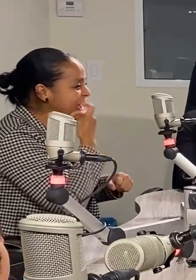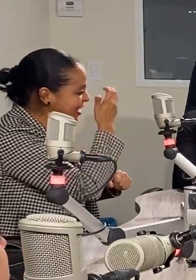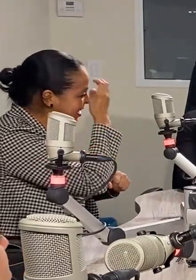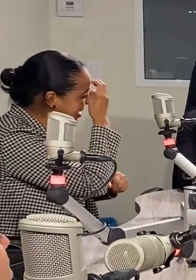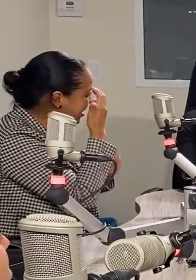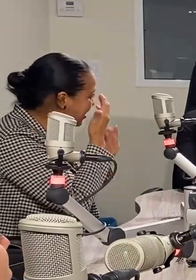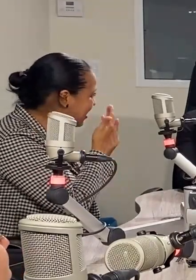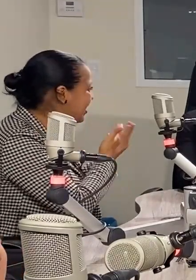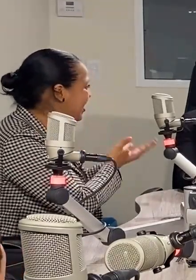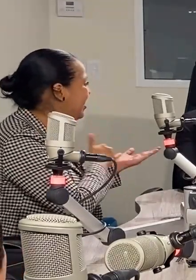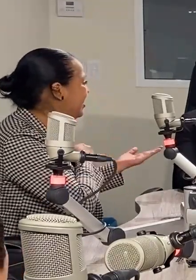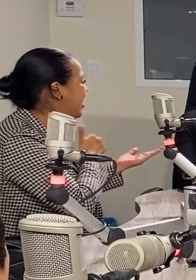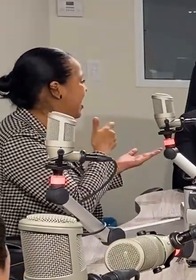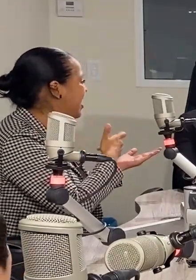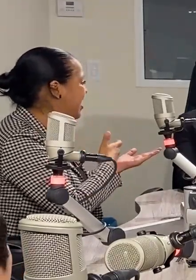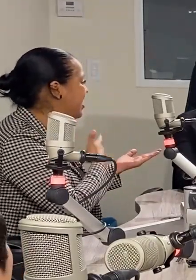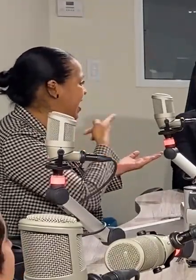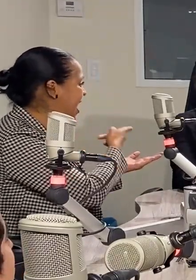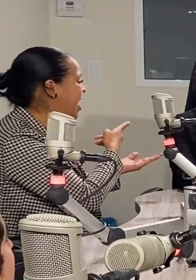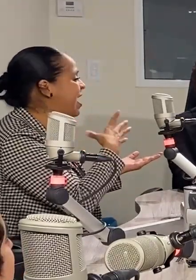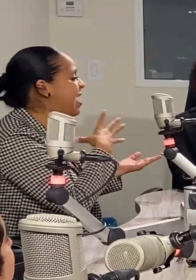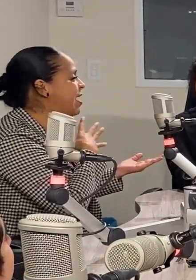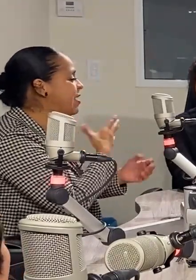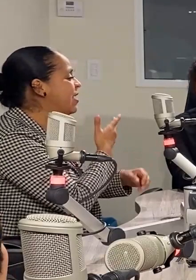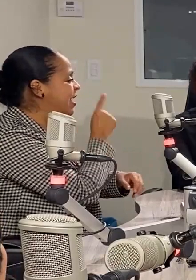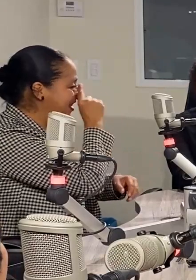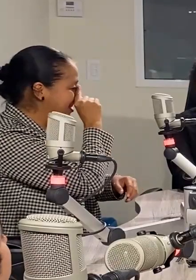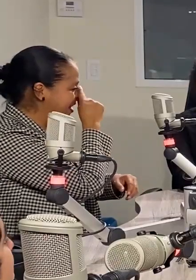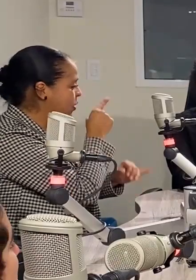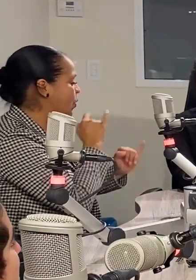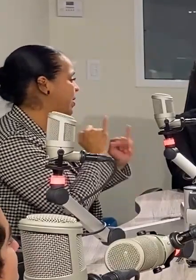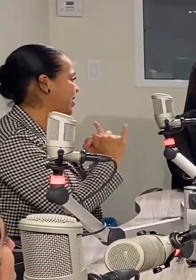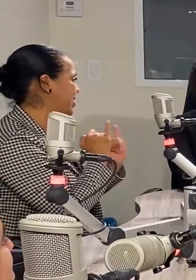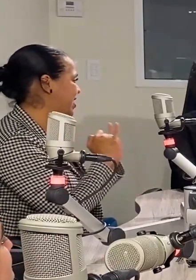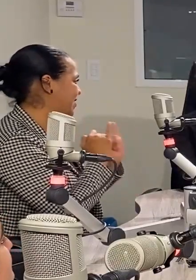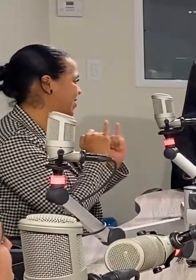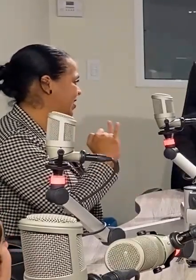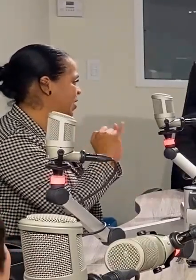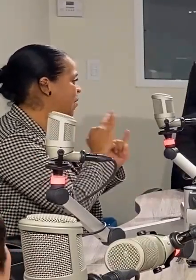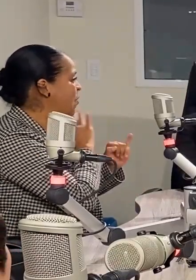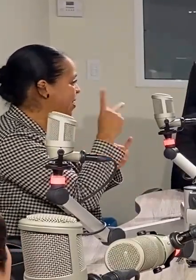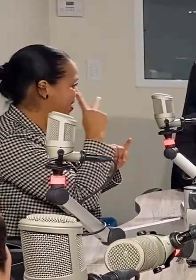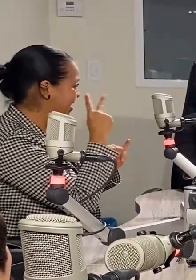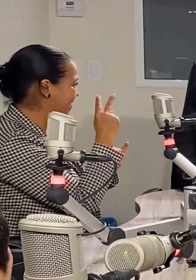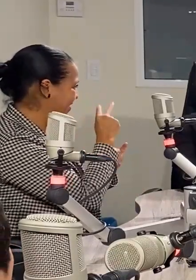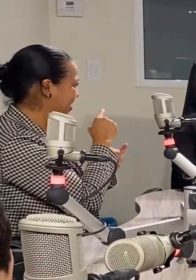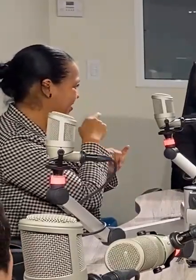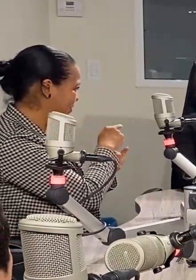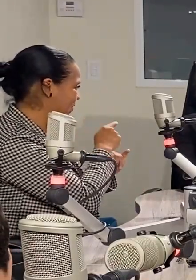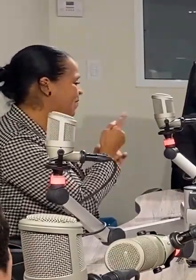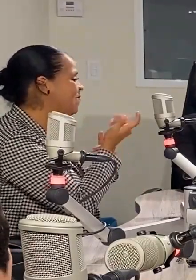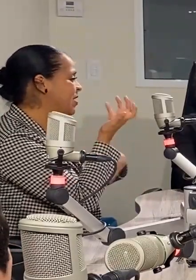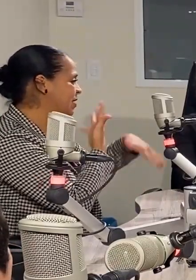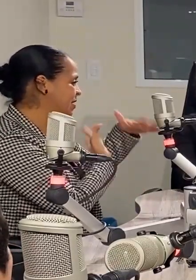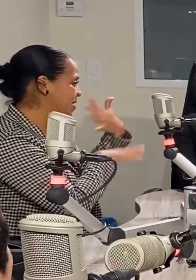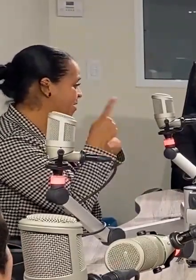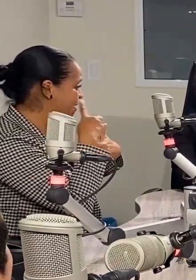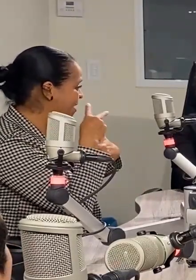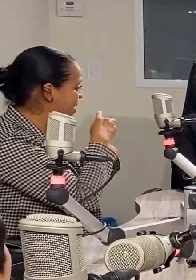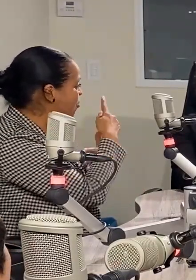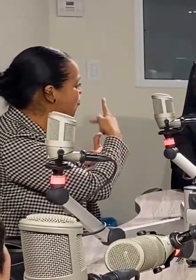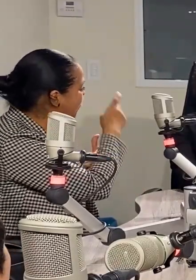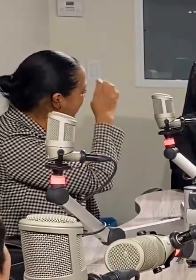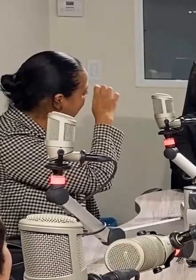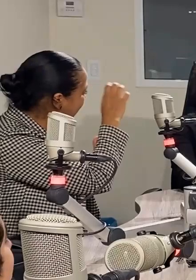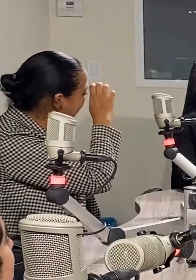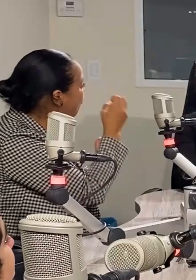a Yareni, que de hecho, bueno, aquí la acompaña Liz, que es su intérprete. Ustedes pueden ver que nos va a estar comentando su experiencia un poquito también